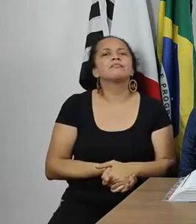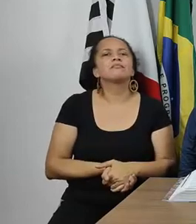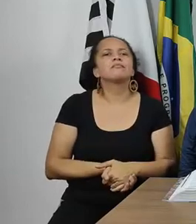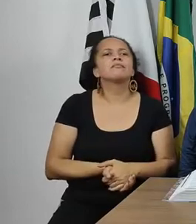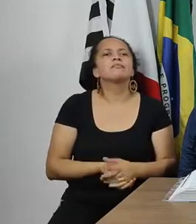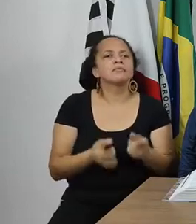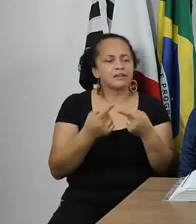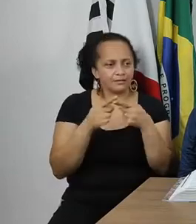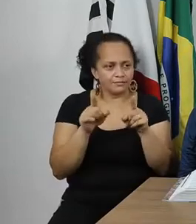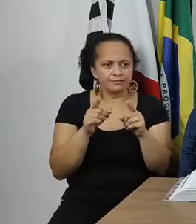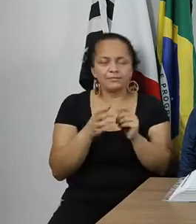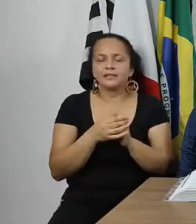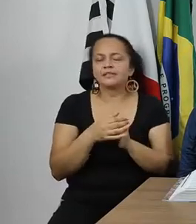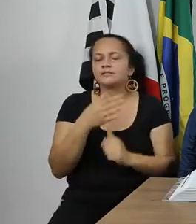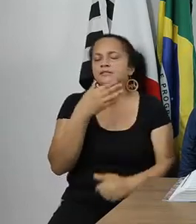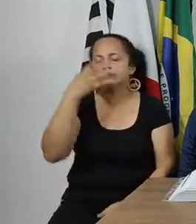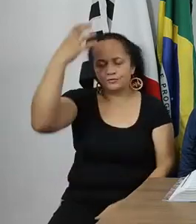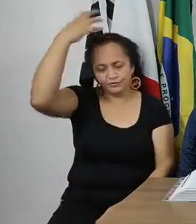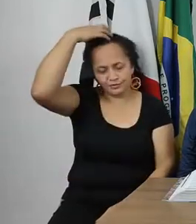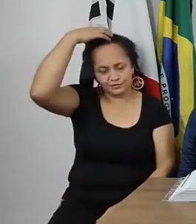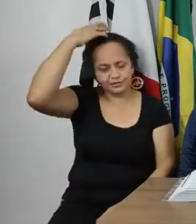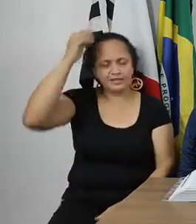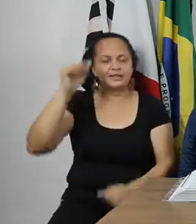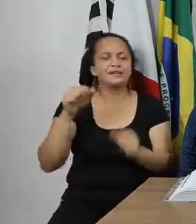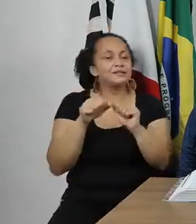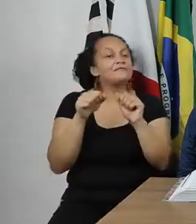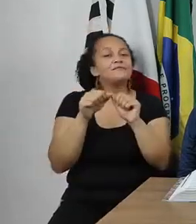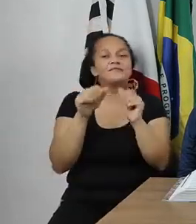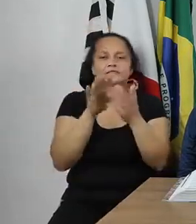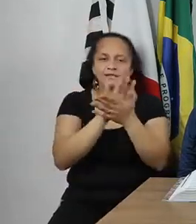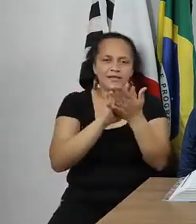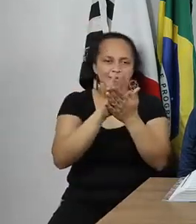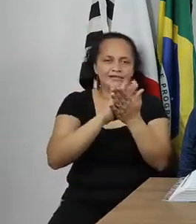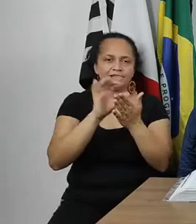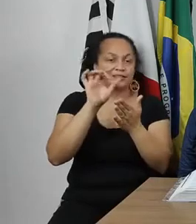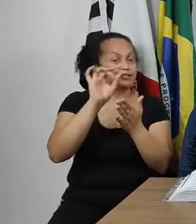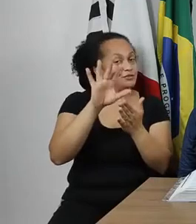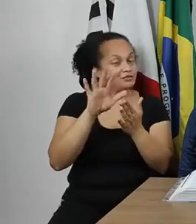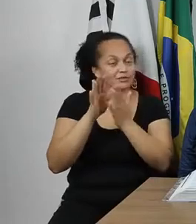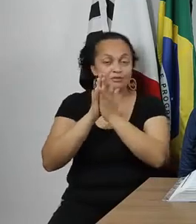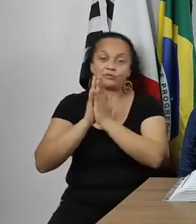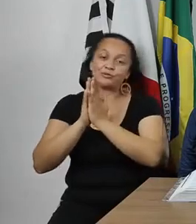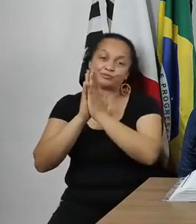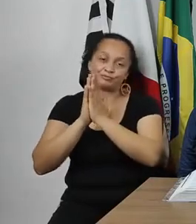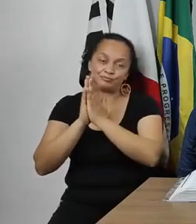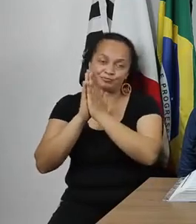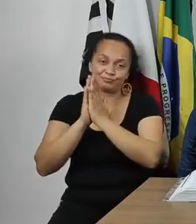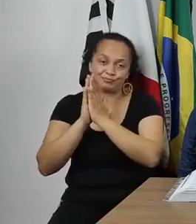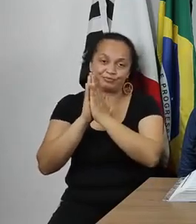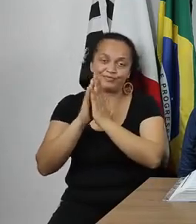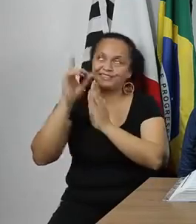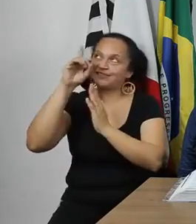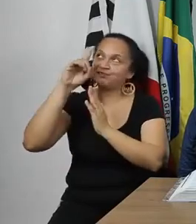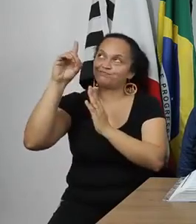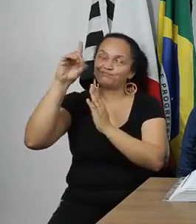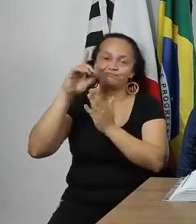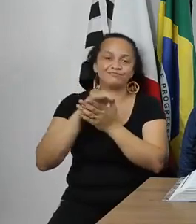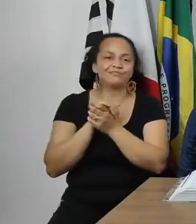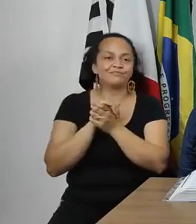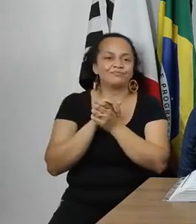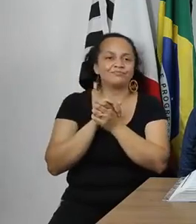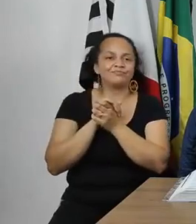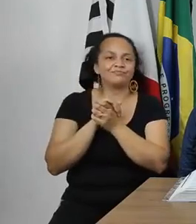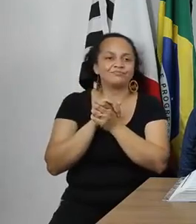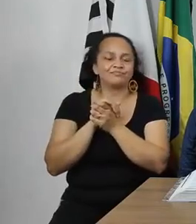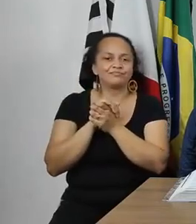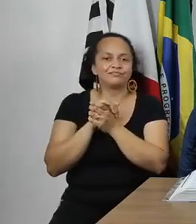aqui nessa situação não teve que mover um dedo apenas. A única coisa que ele precisou fazer foi orar a Deus. Não estou